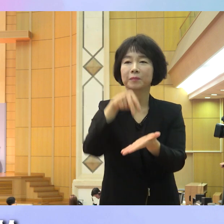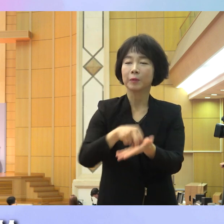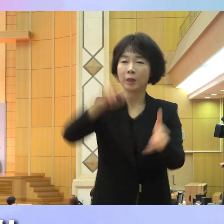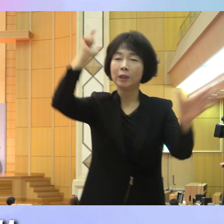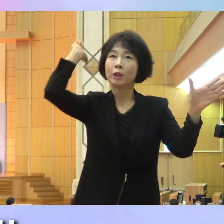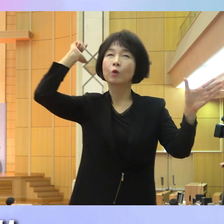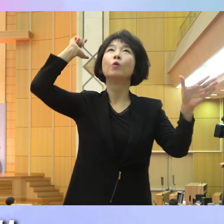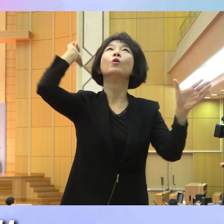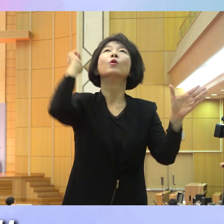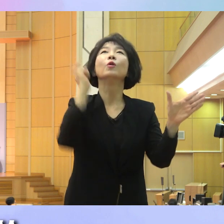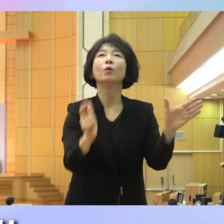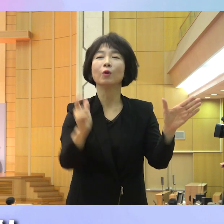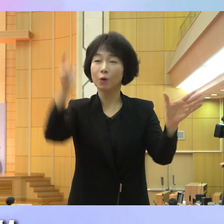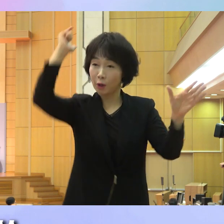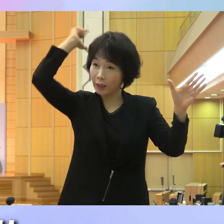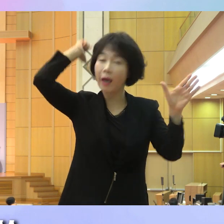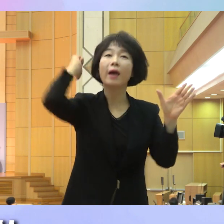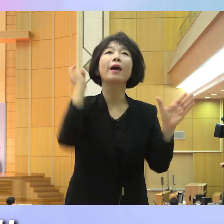서리라.